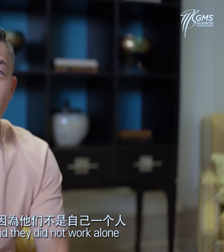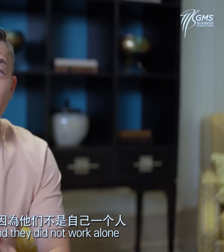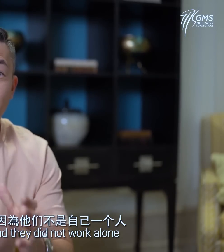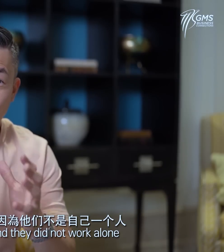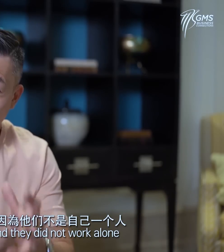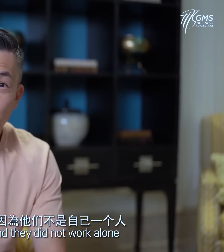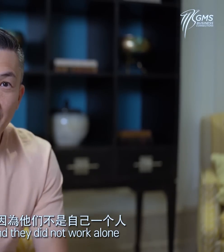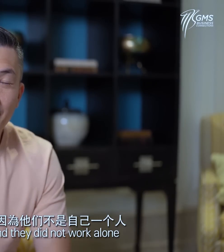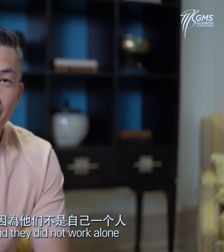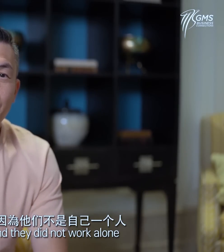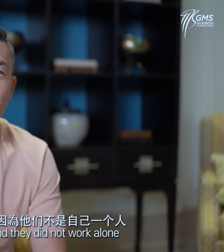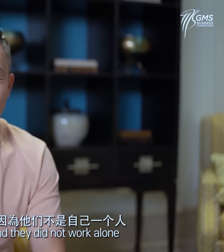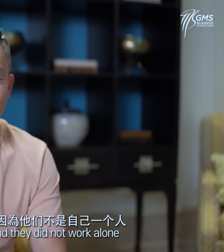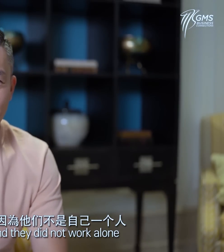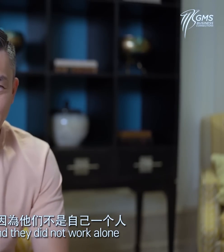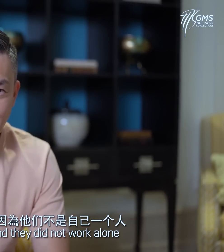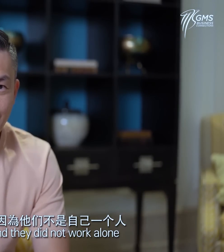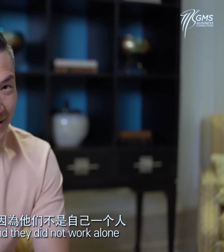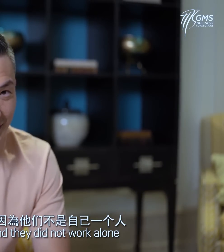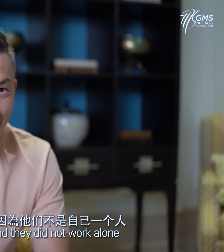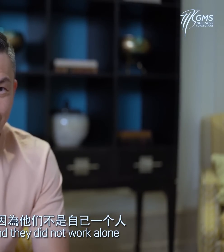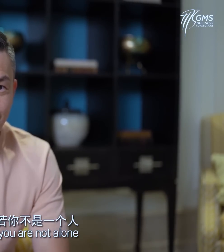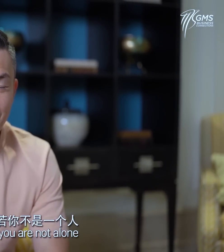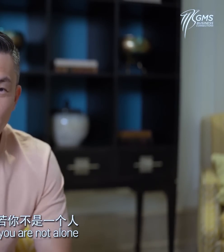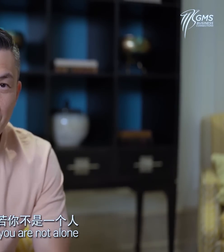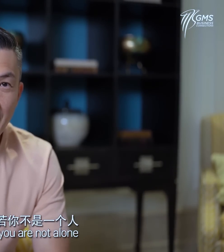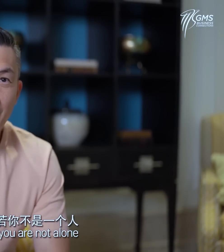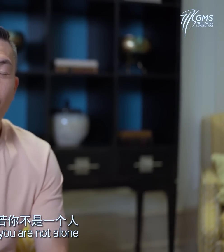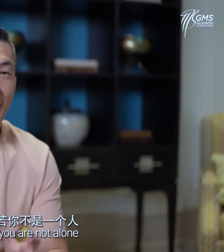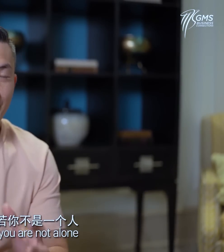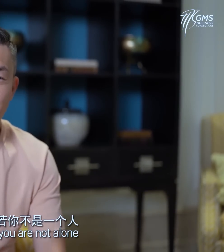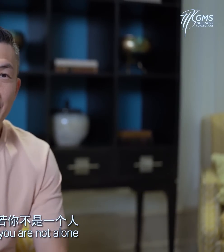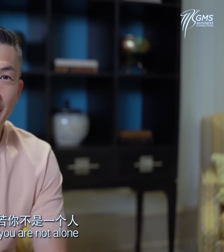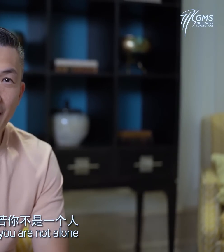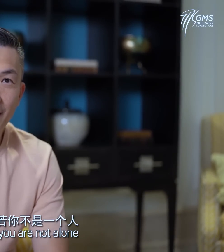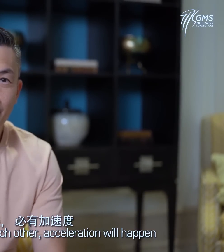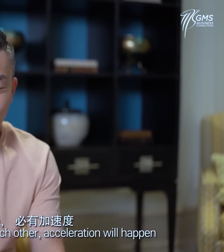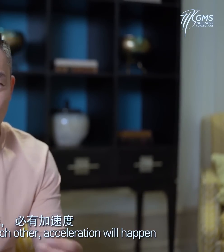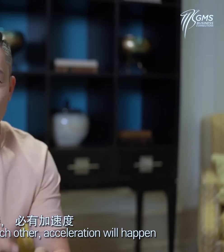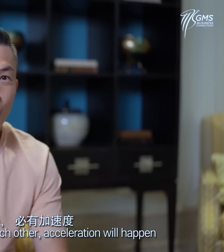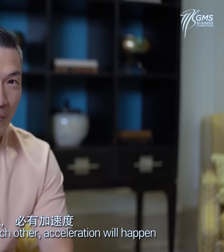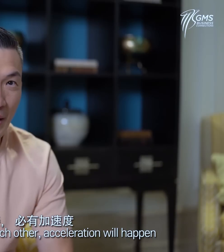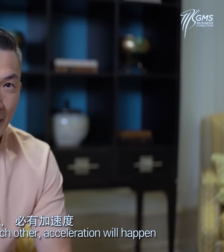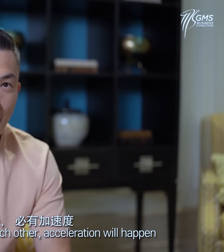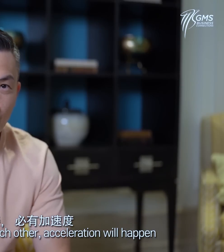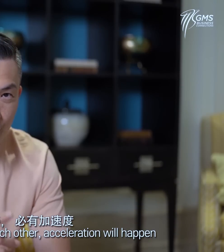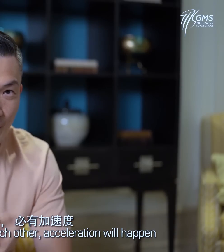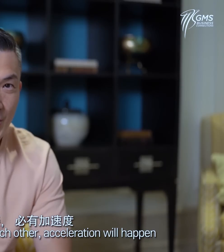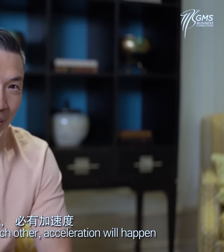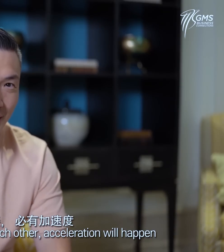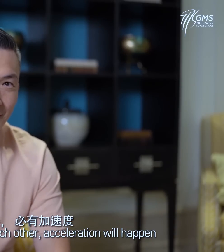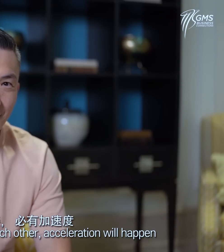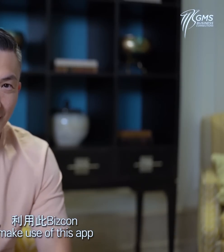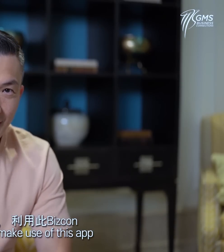mereka diurapi dan juga karena mereka tidak sendiri. Saya percaya kalau Anda tidak sendirian, terhubung satu sama lainnya akan